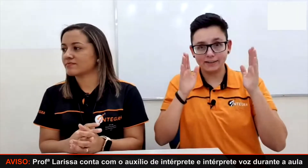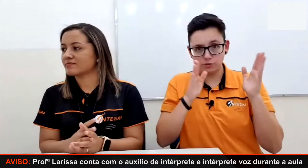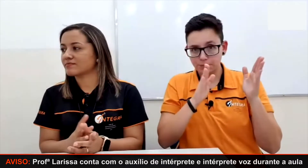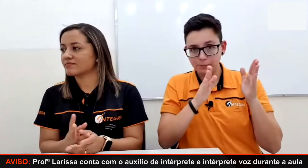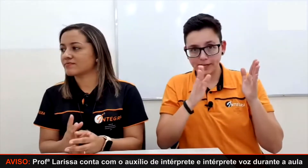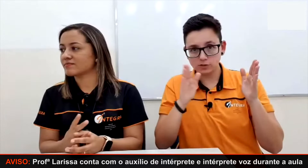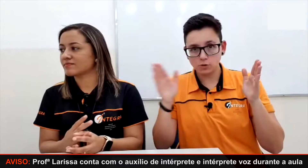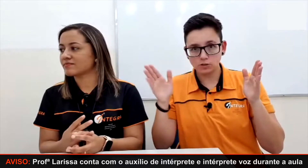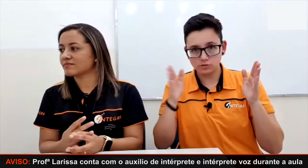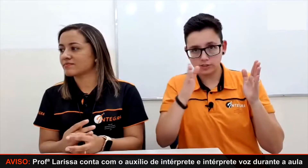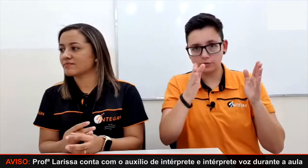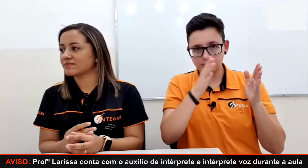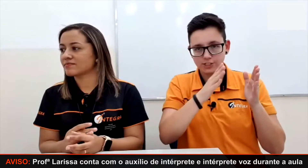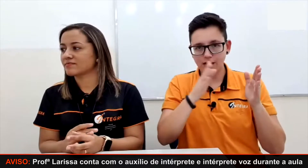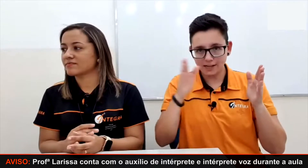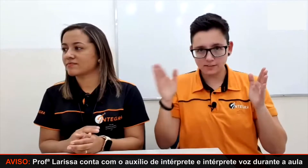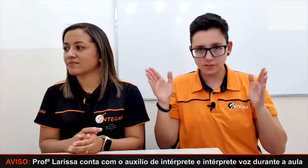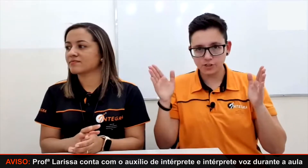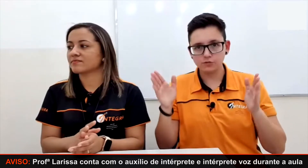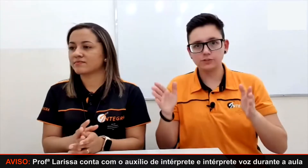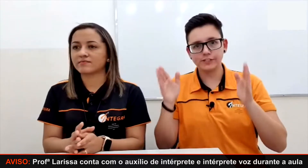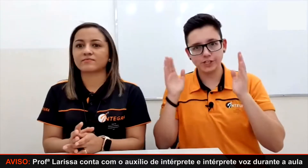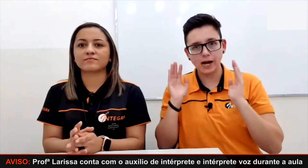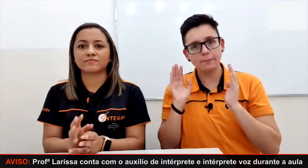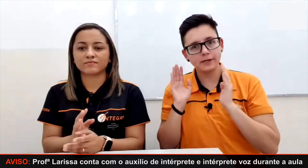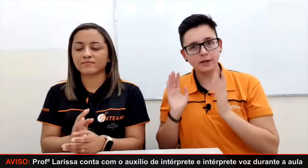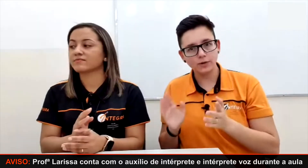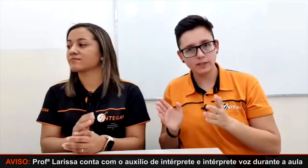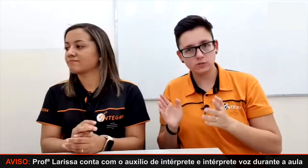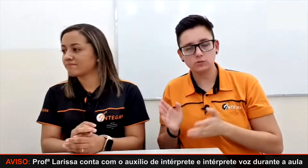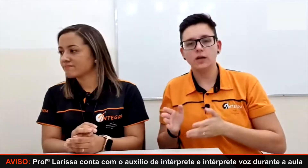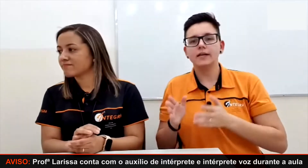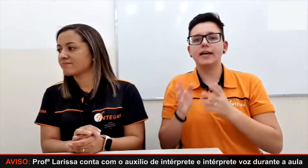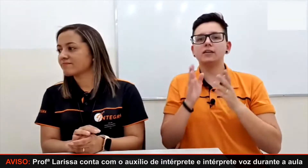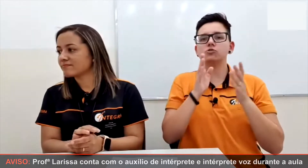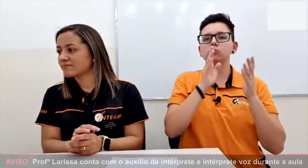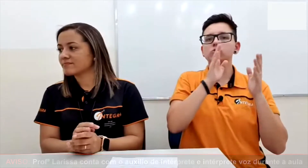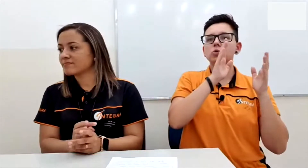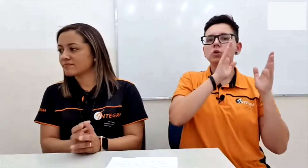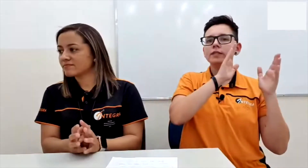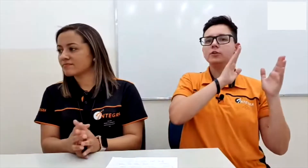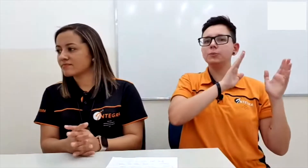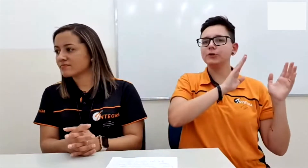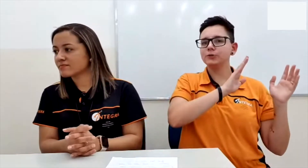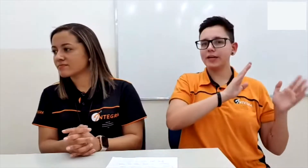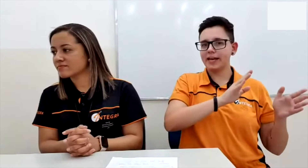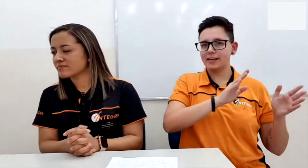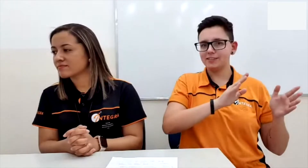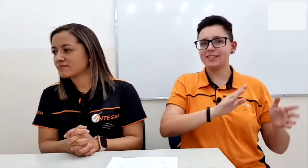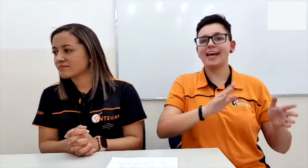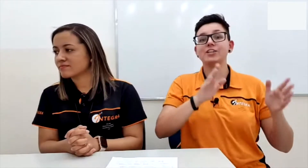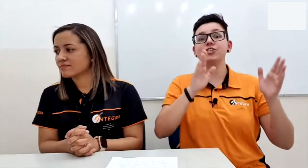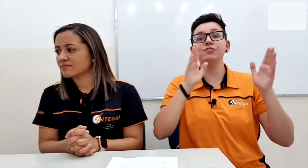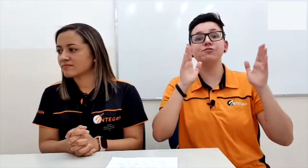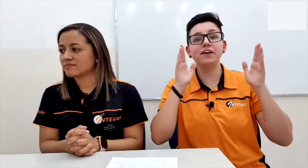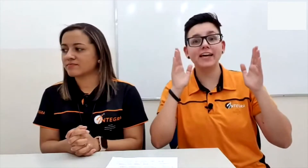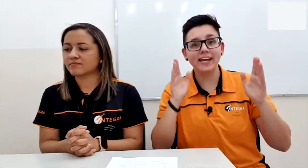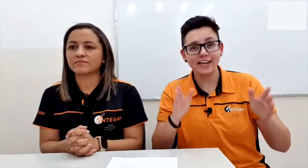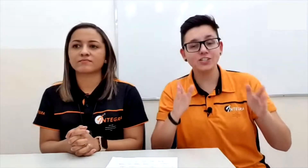nos primeiros módulos que você já assistiu, você já aprendeu isso, que a estrutura do português é diferente